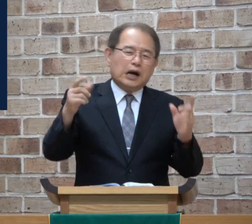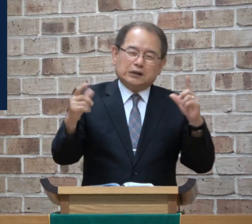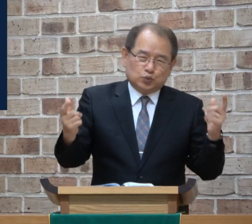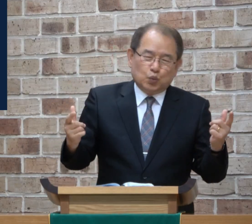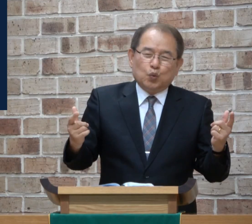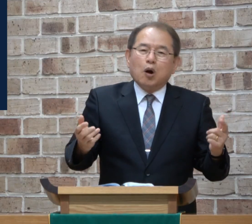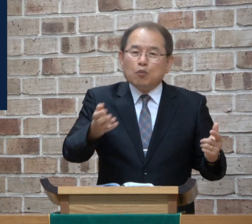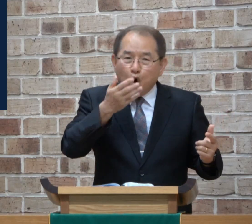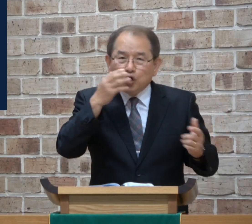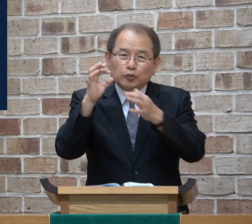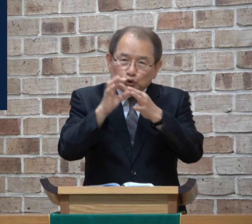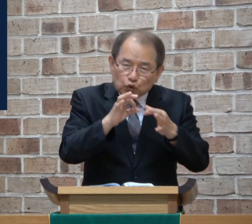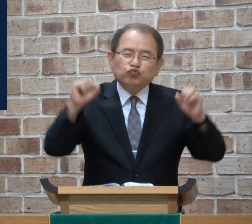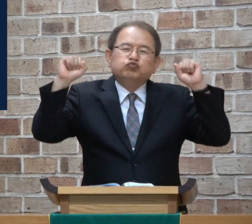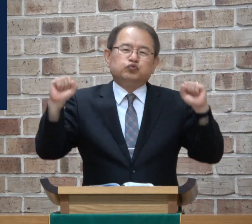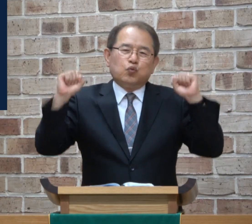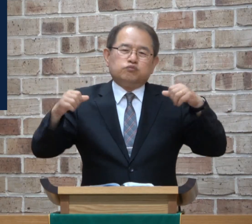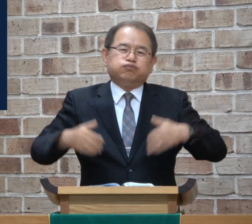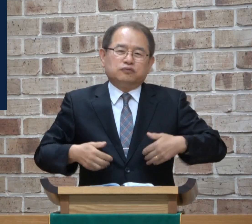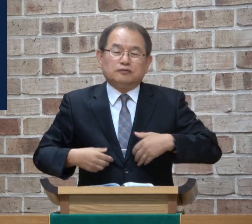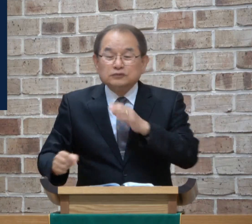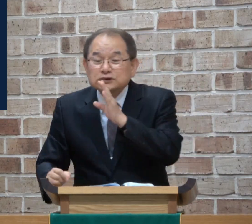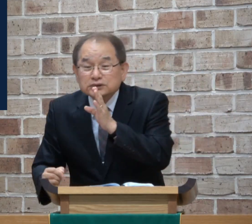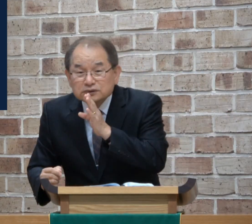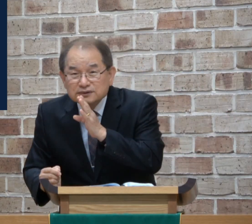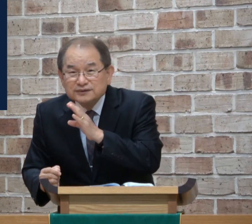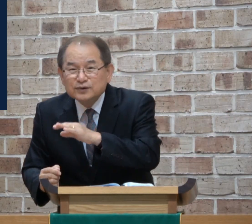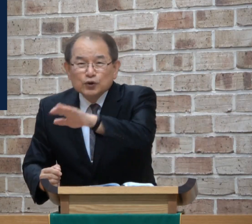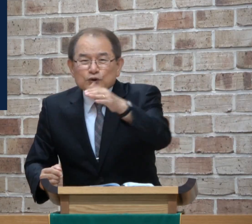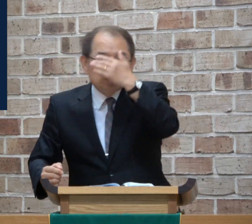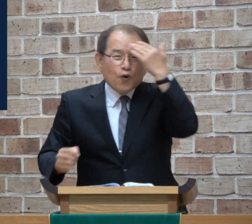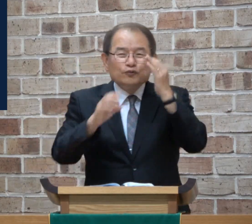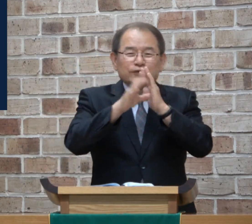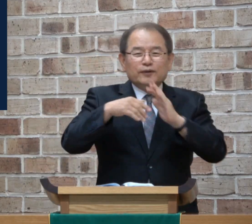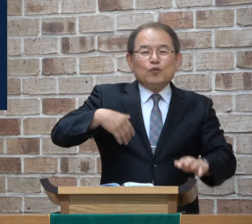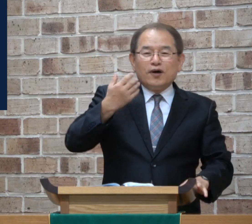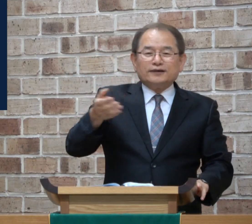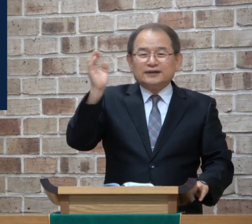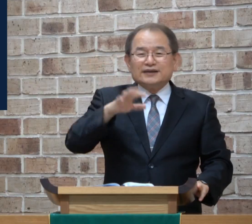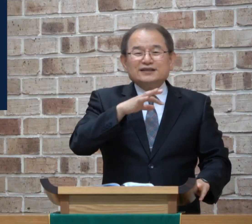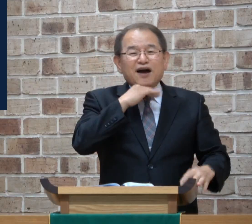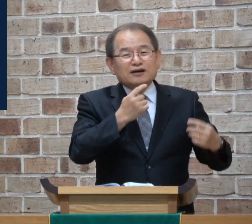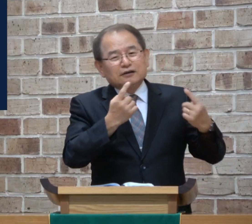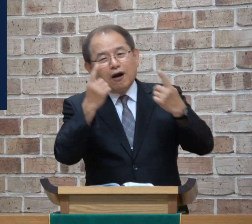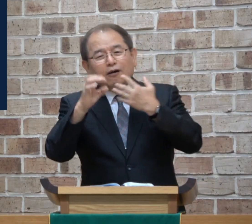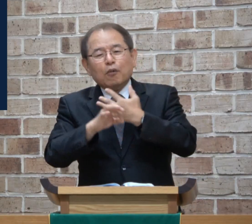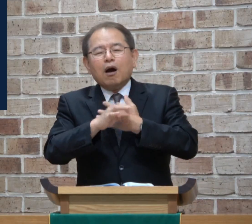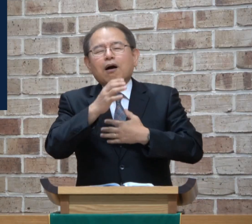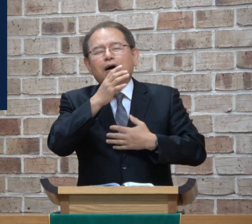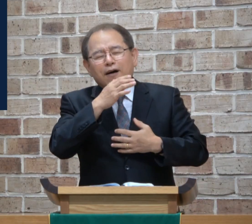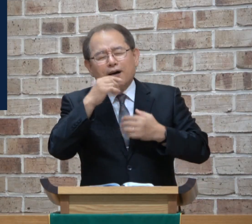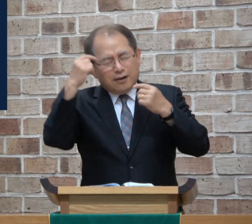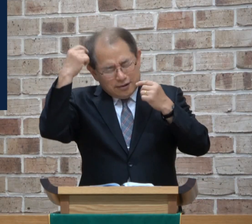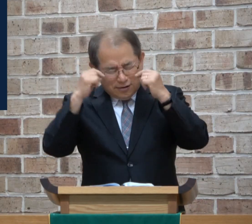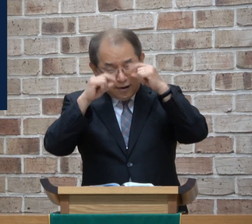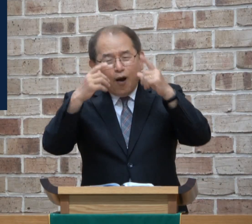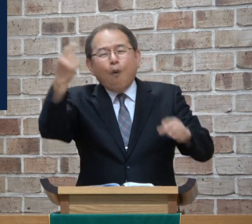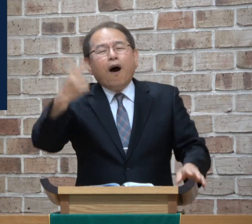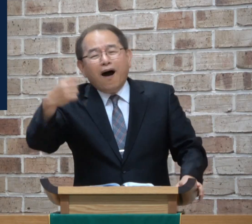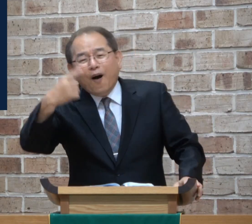잘 먹는다고 되는 것이 아닙니다. 우리가 먹으면서 운동을 해야 되는 것입니다. 젊을 때는 모릅니다. 그러나 나이가 들어가면 많이 깨닫게